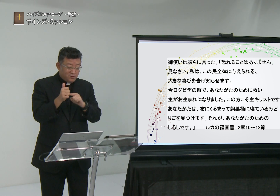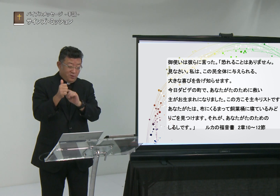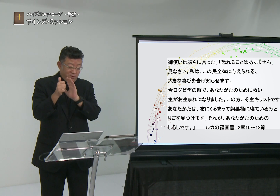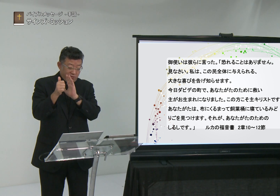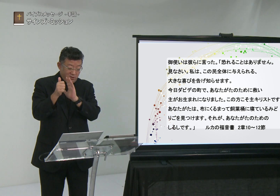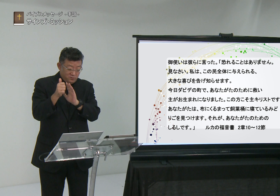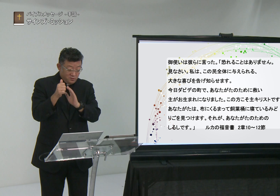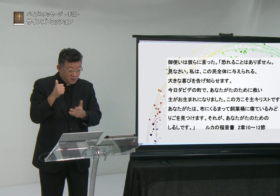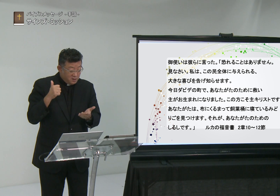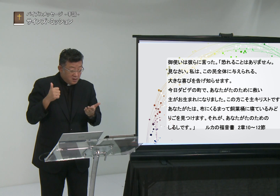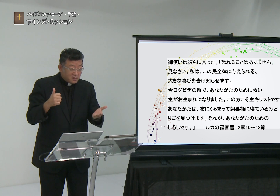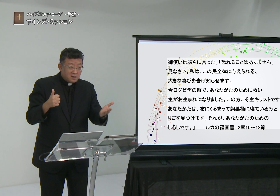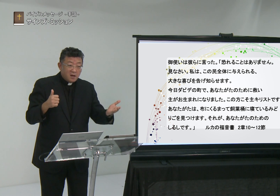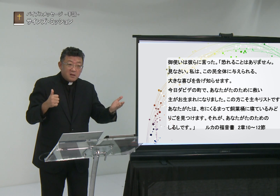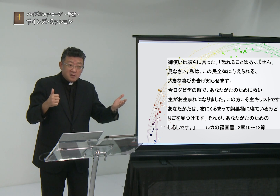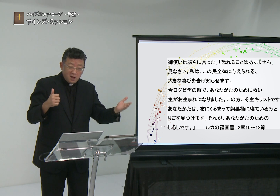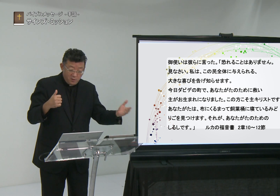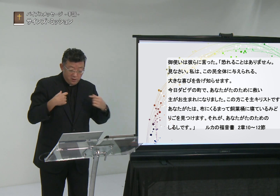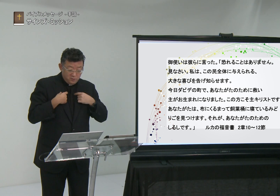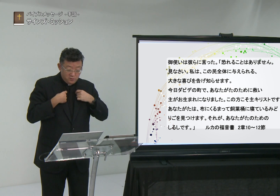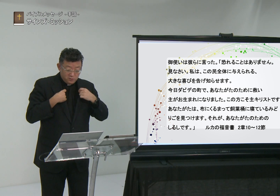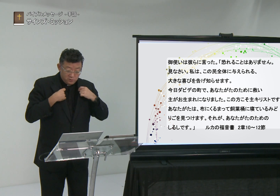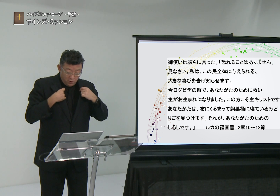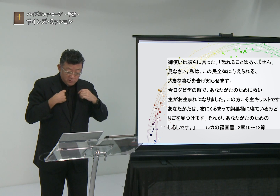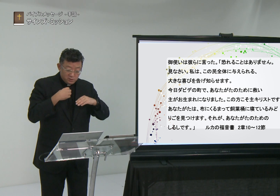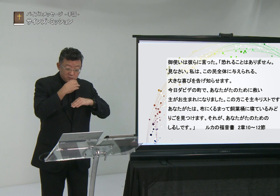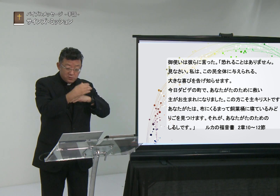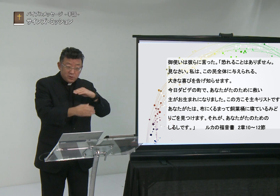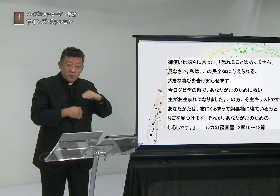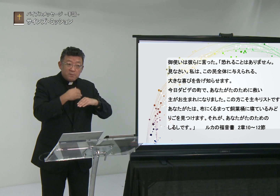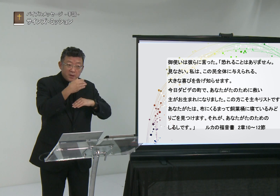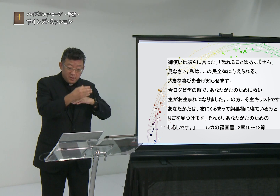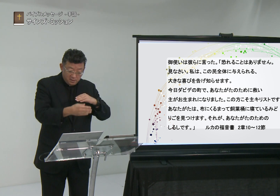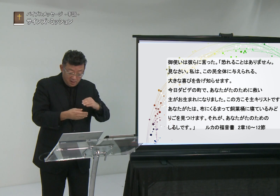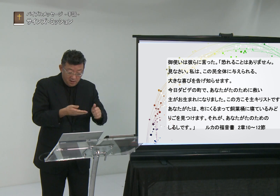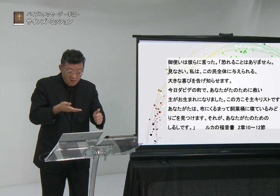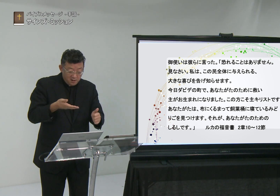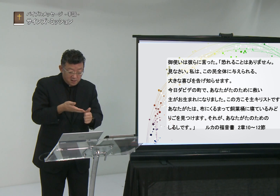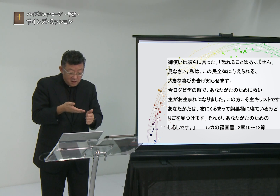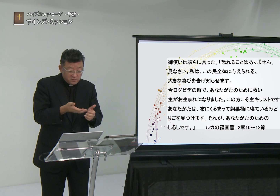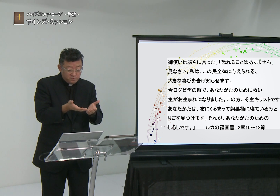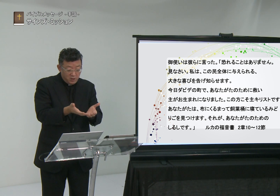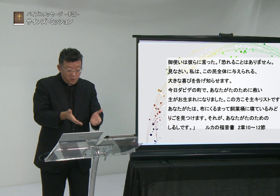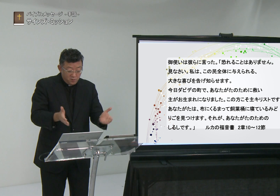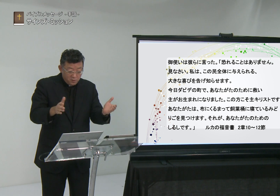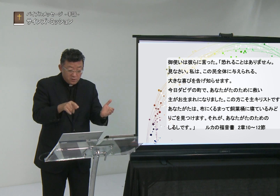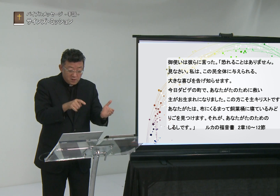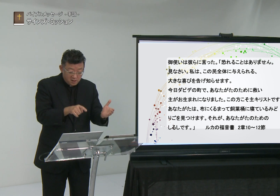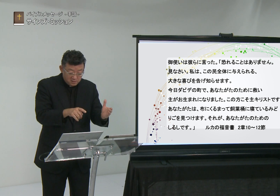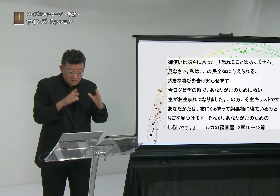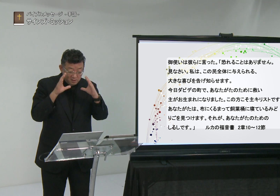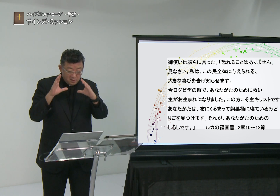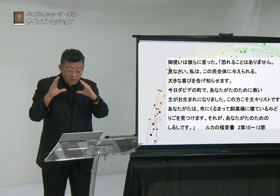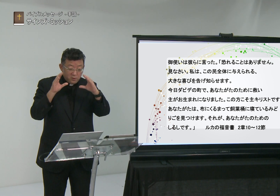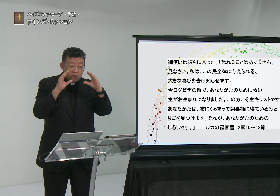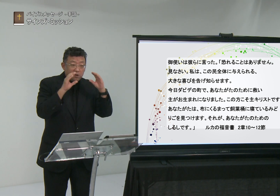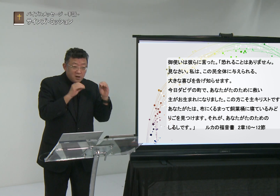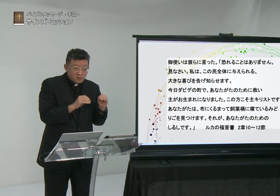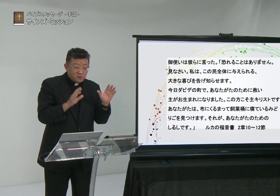主っきりストですあなた方は布にくるまって飼い葉おけに寝て